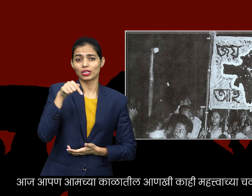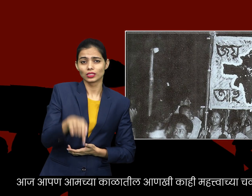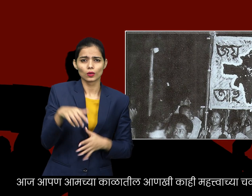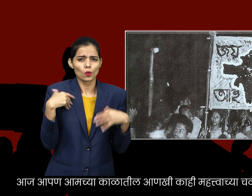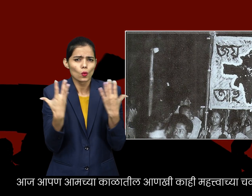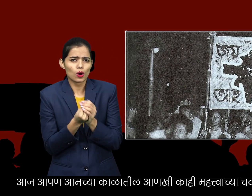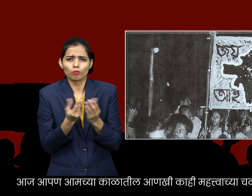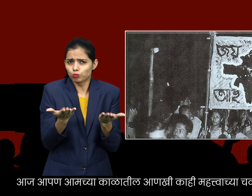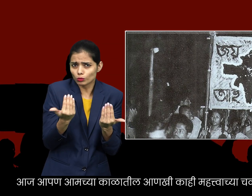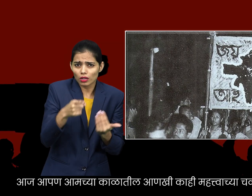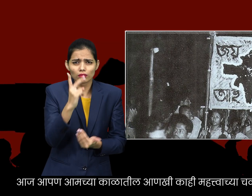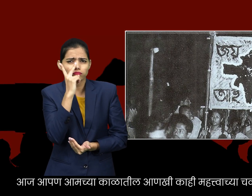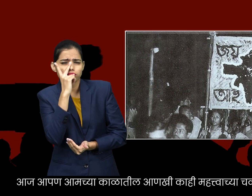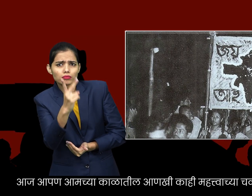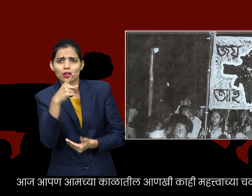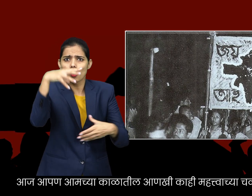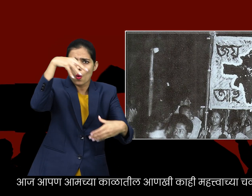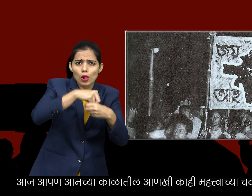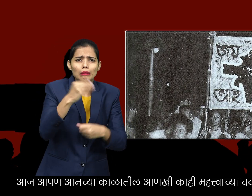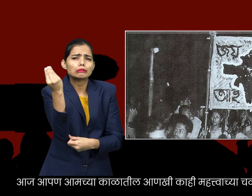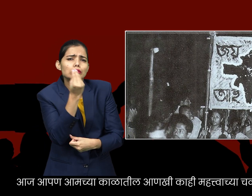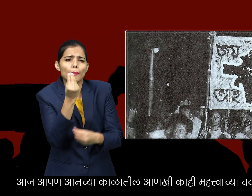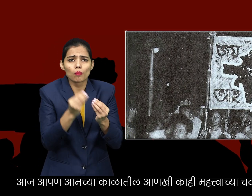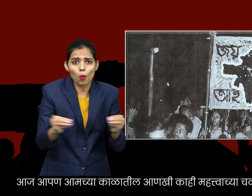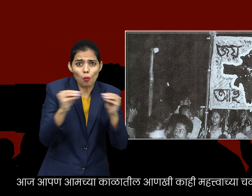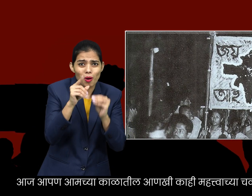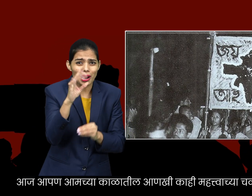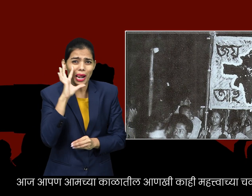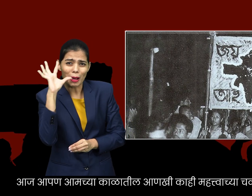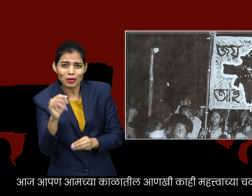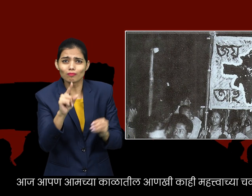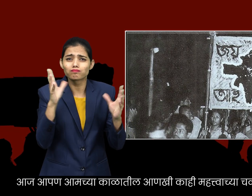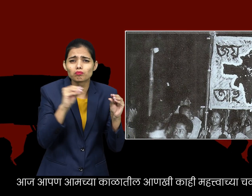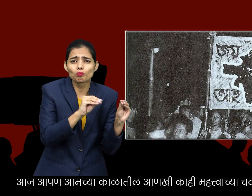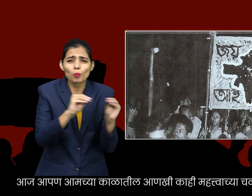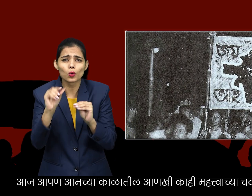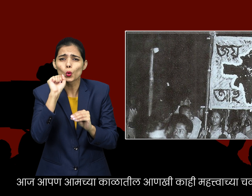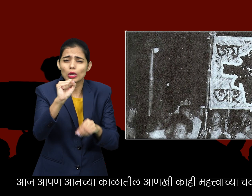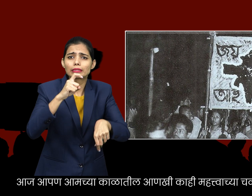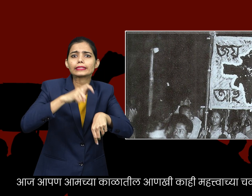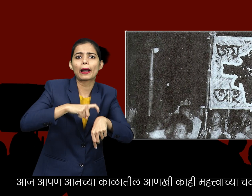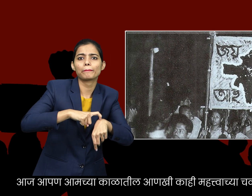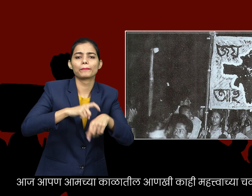आज आपण आमच्या काळातील आणखी काही महत्त्वाच्या चळवळींचा विचार करू.